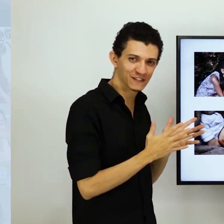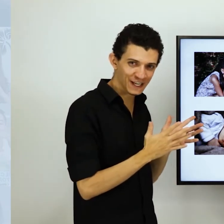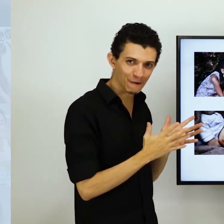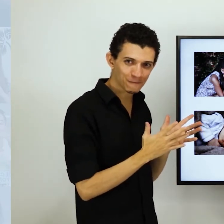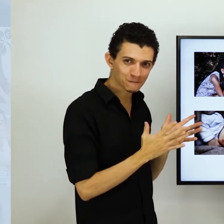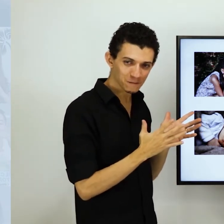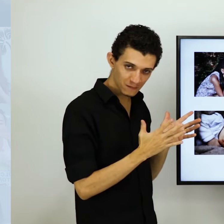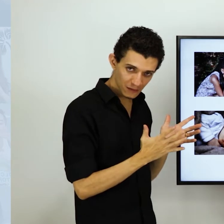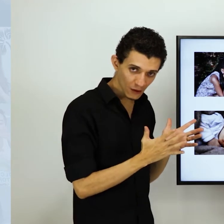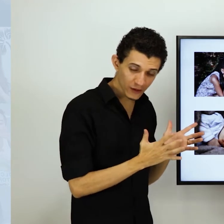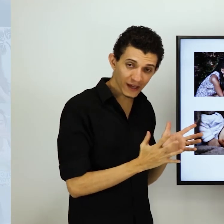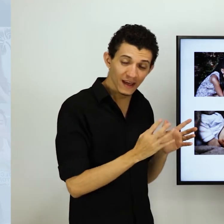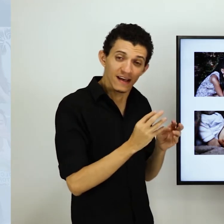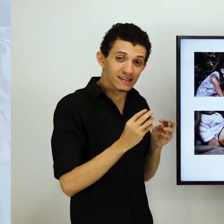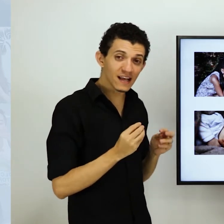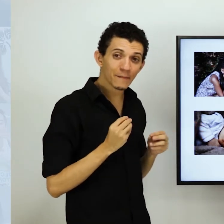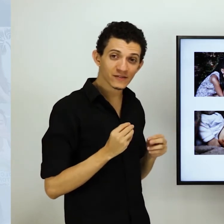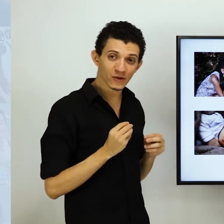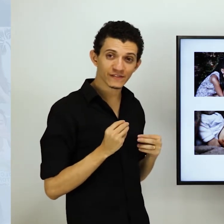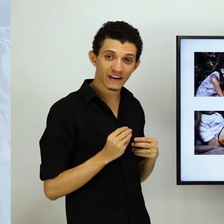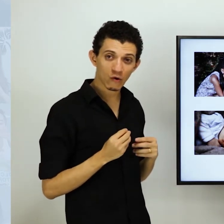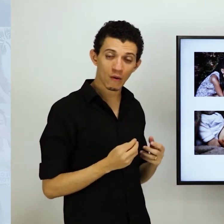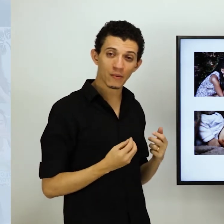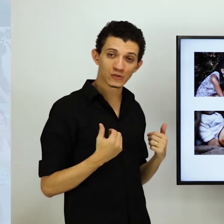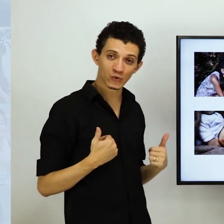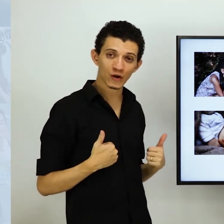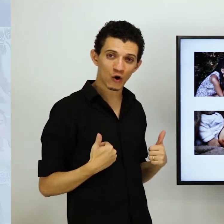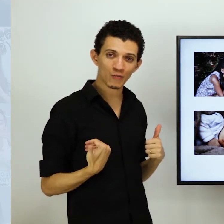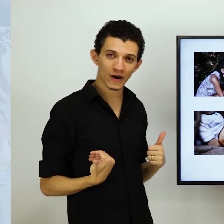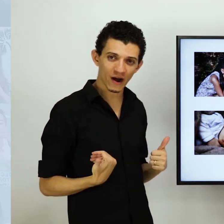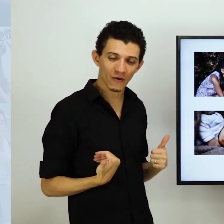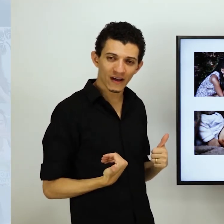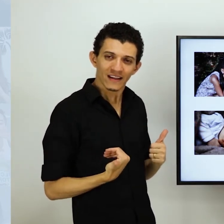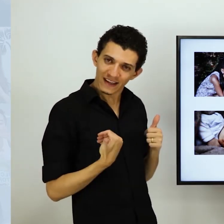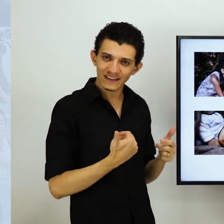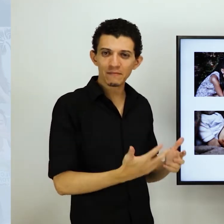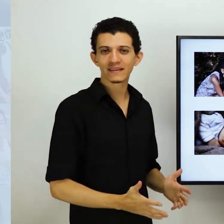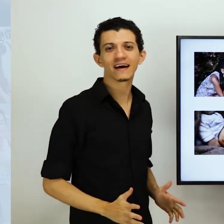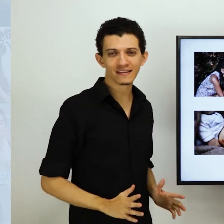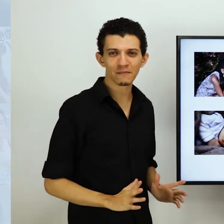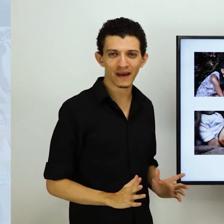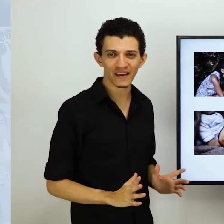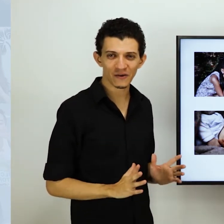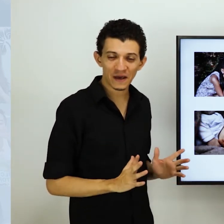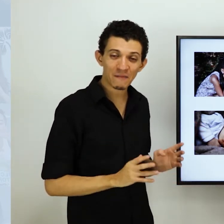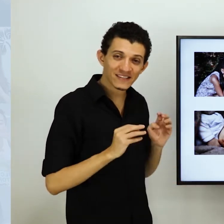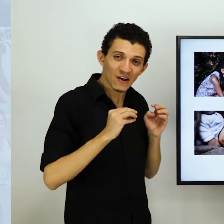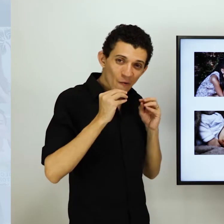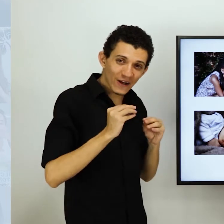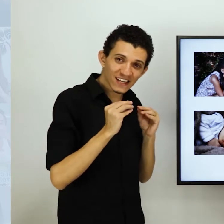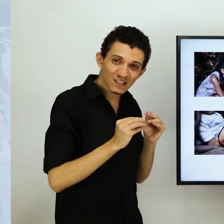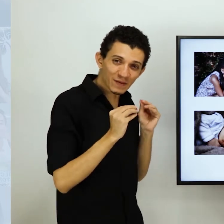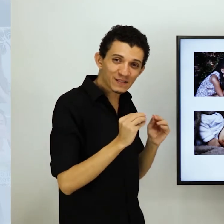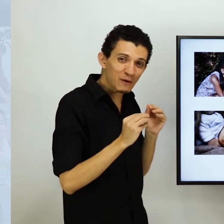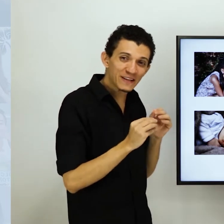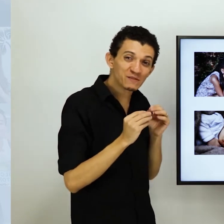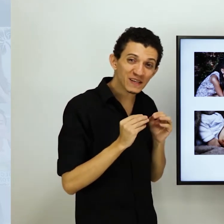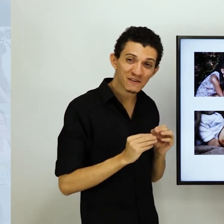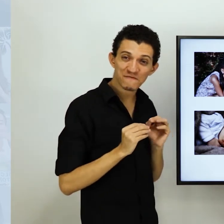facial. Se a pessoa tiver uma postura corporal, tenta imitar também, mas o exercício principal é da expressão